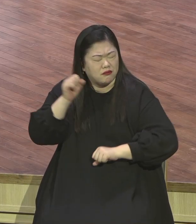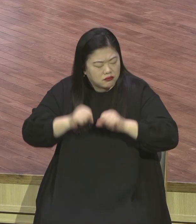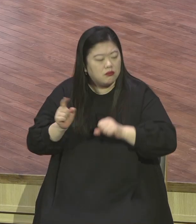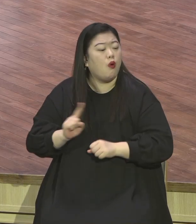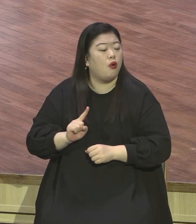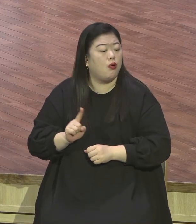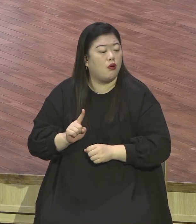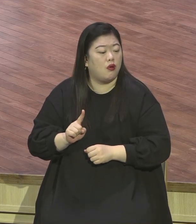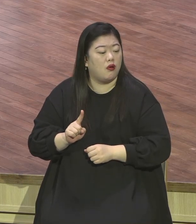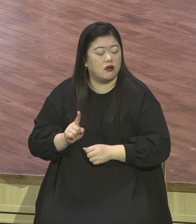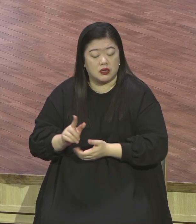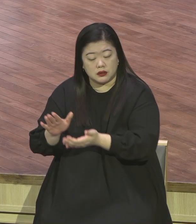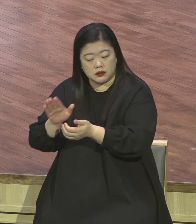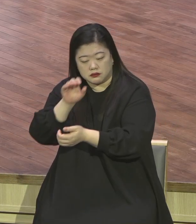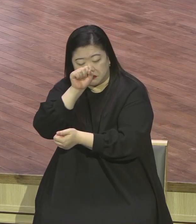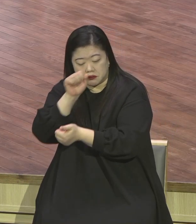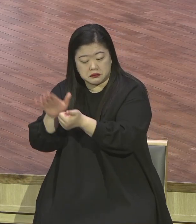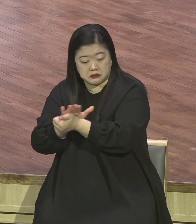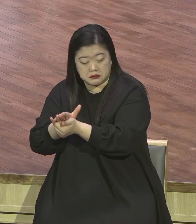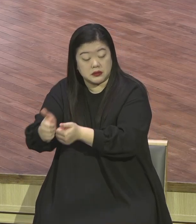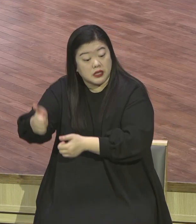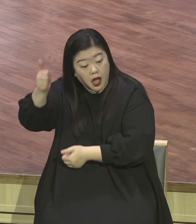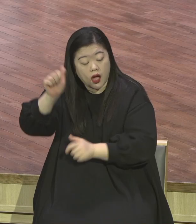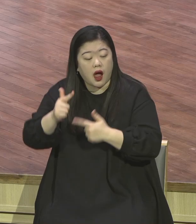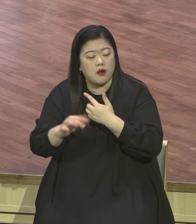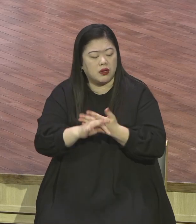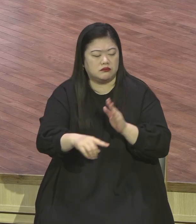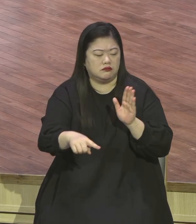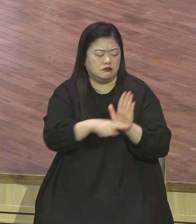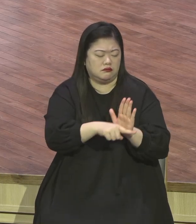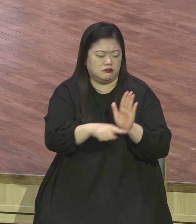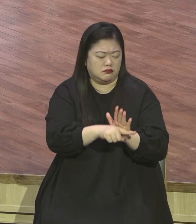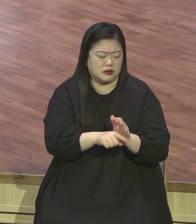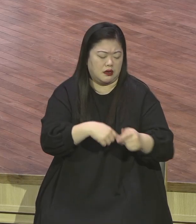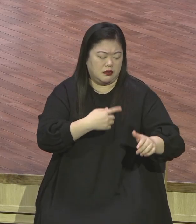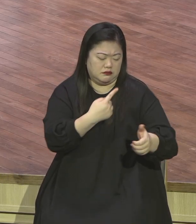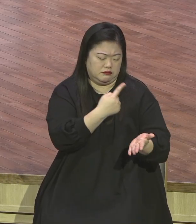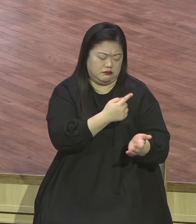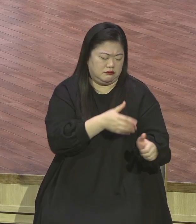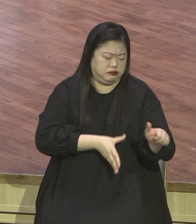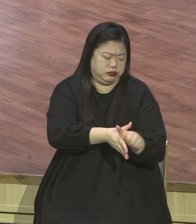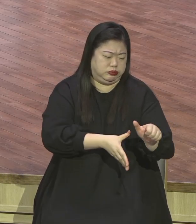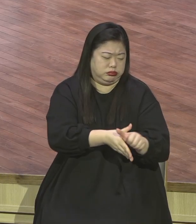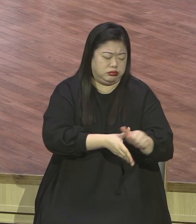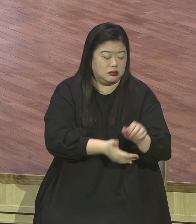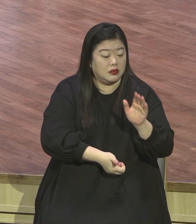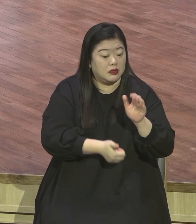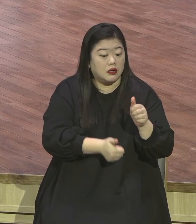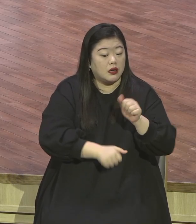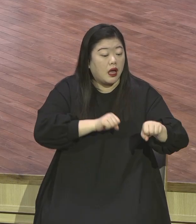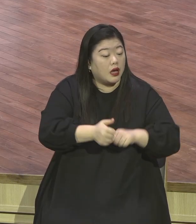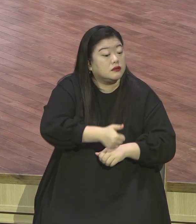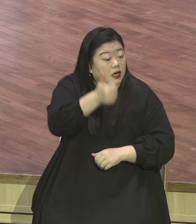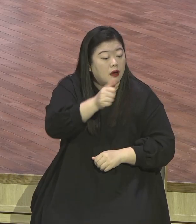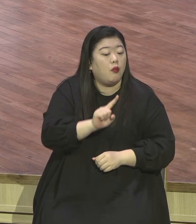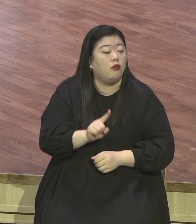이 질문을 하신 후에 적시로 손마른 사람의 손을 회복시켜 주었어요